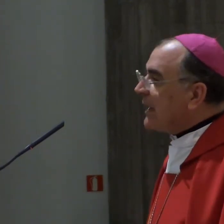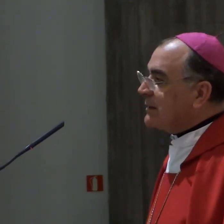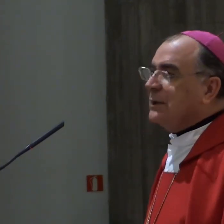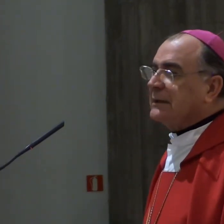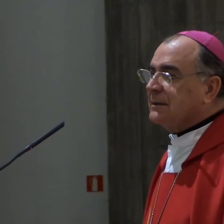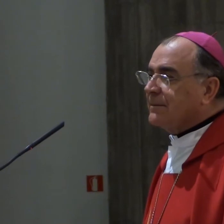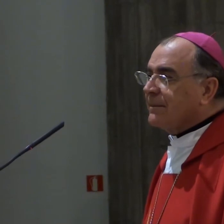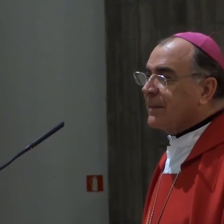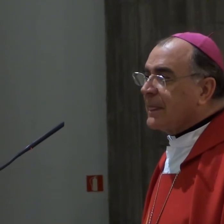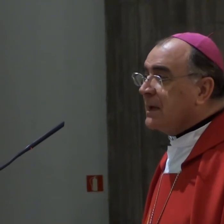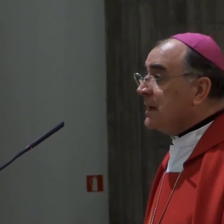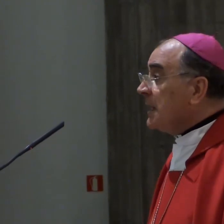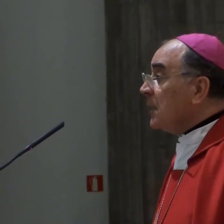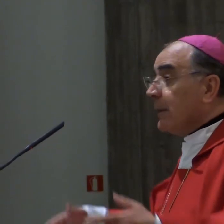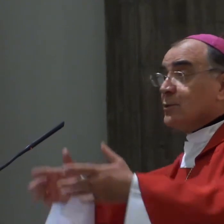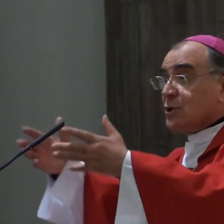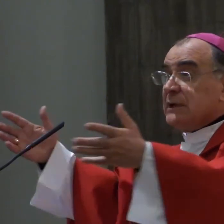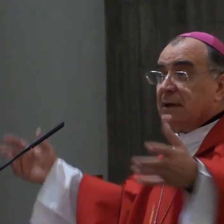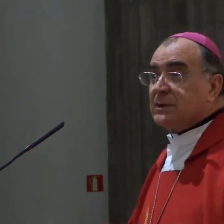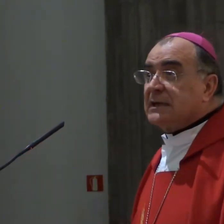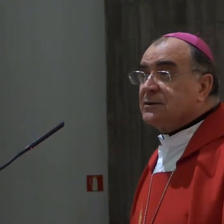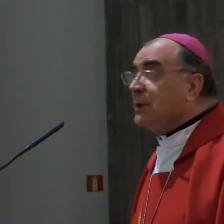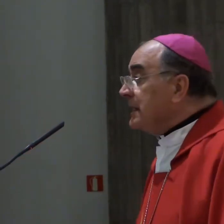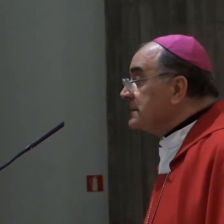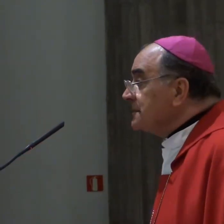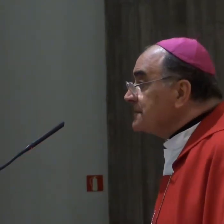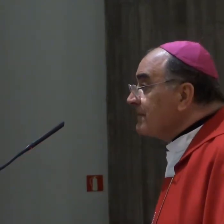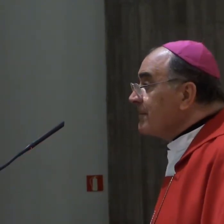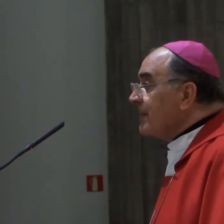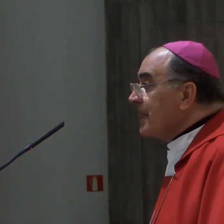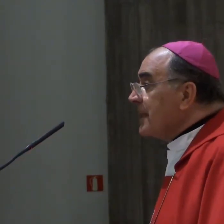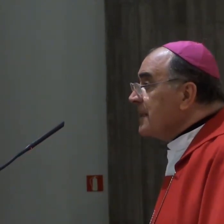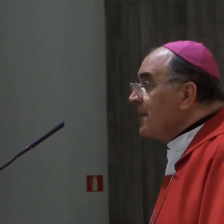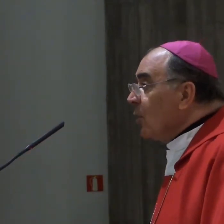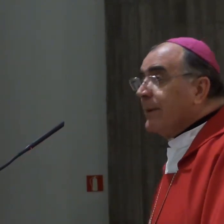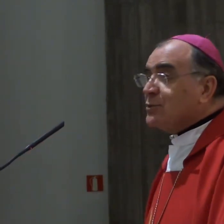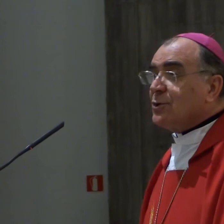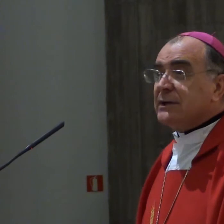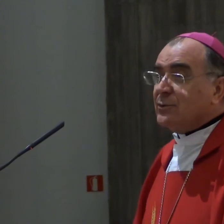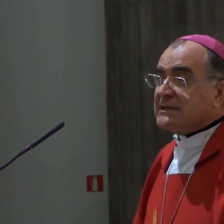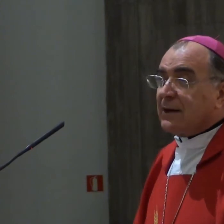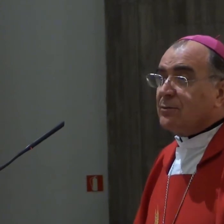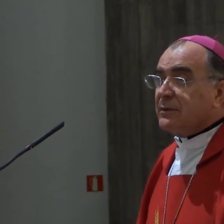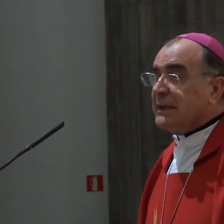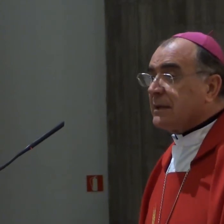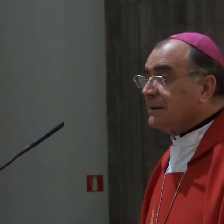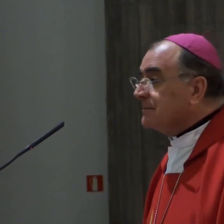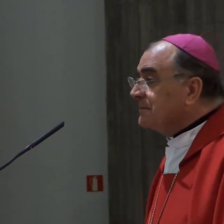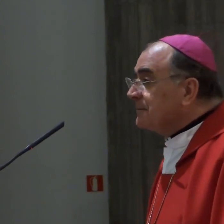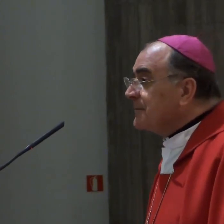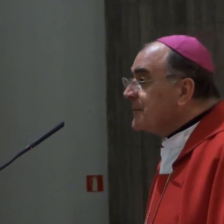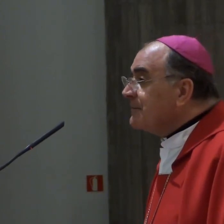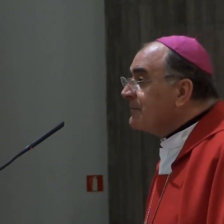de construir la ciudad y lo vemos hoy en nuestra ciudad lo vemos hoy en nuestra